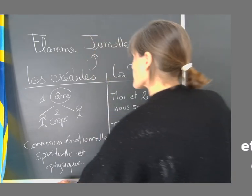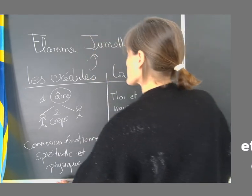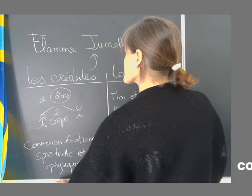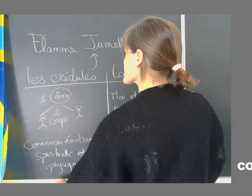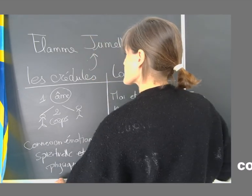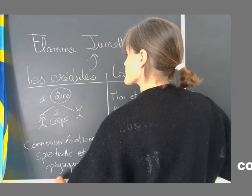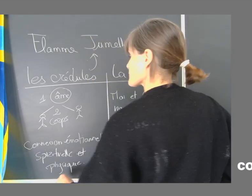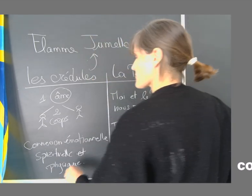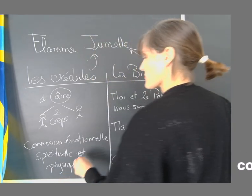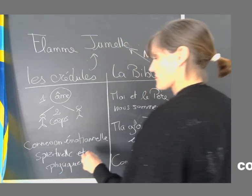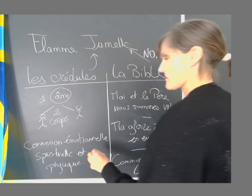corps contrôle la personne